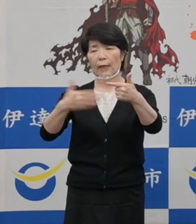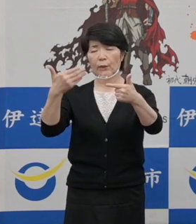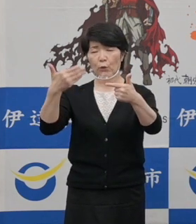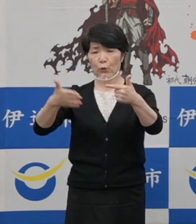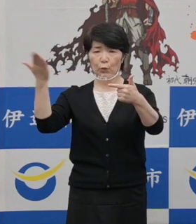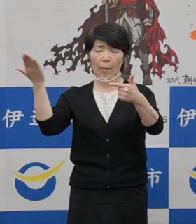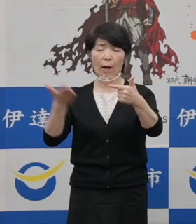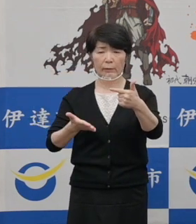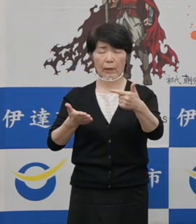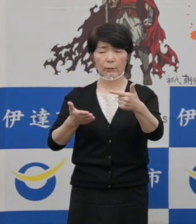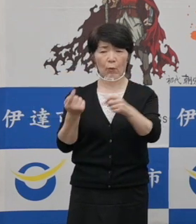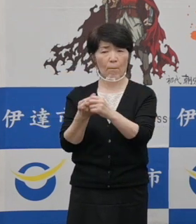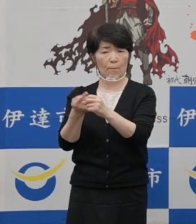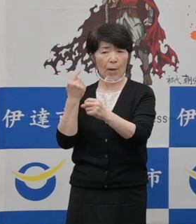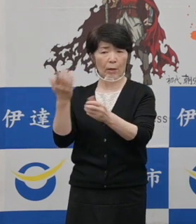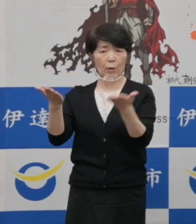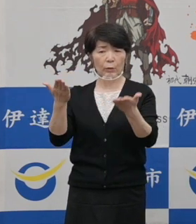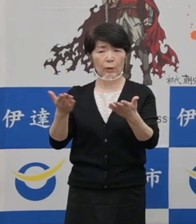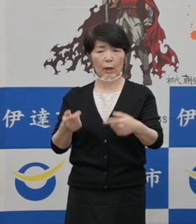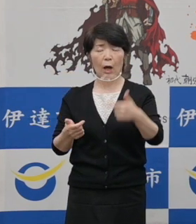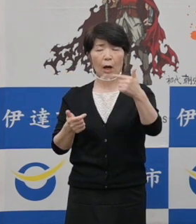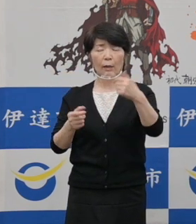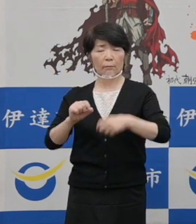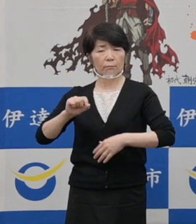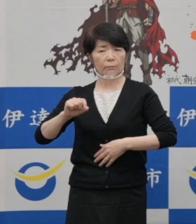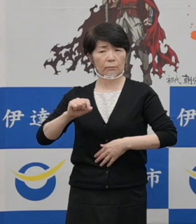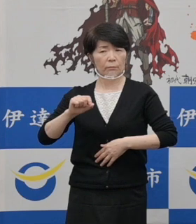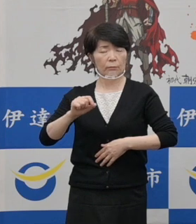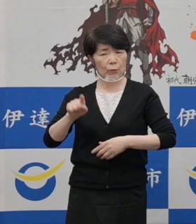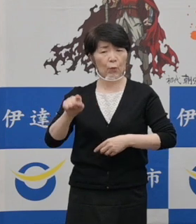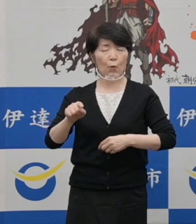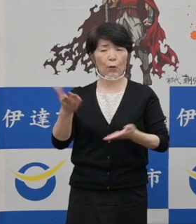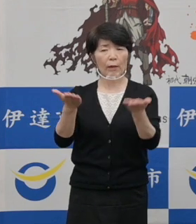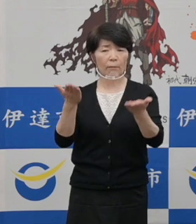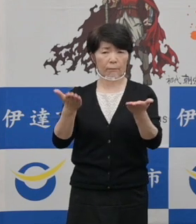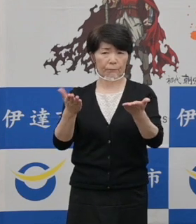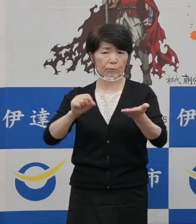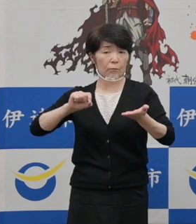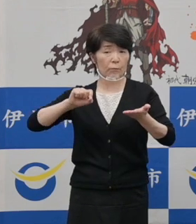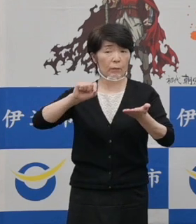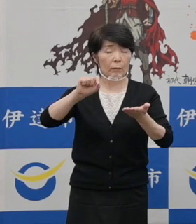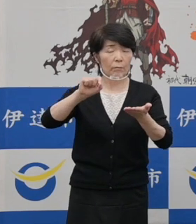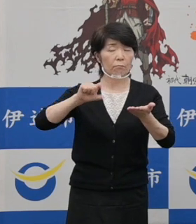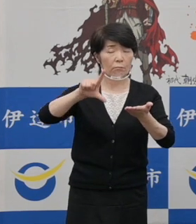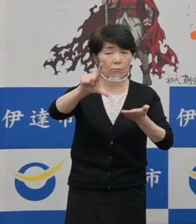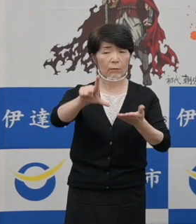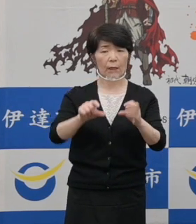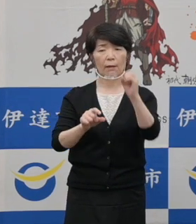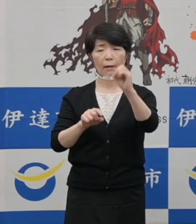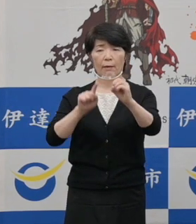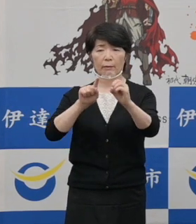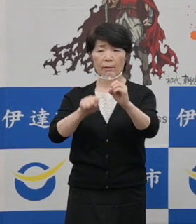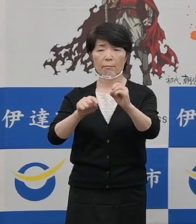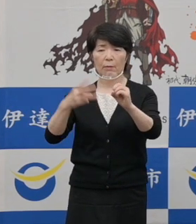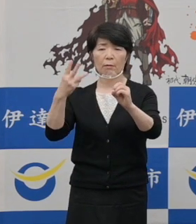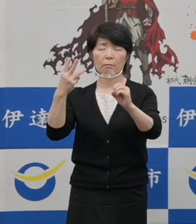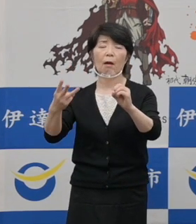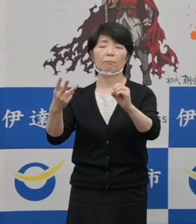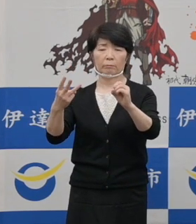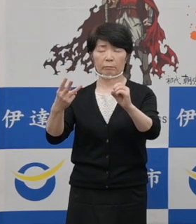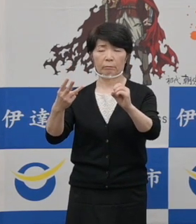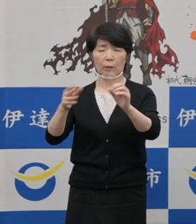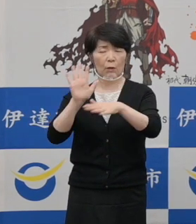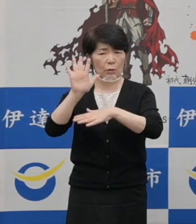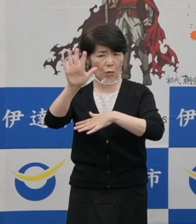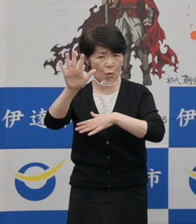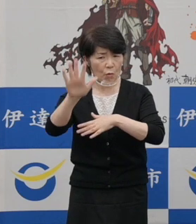6.9% で前年度 6.6% 比較もしまして 0.3% を増加をしております。将来負